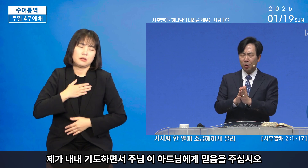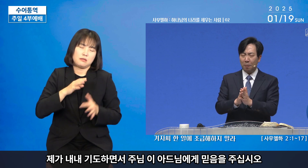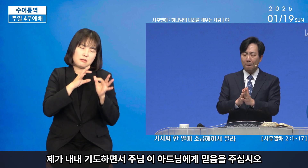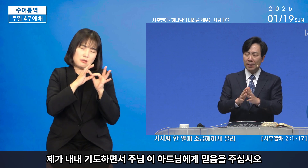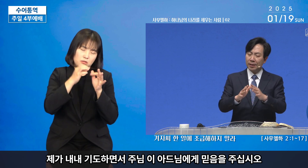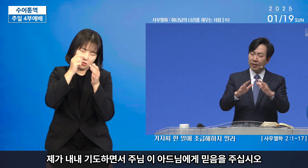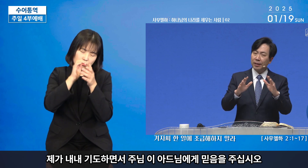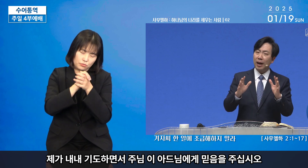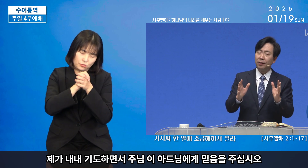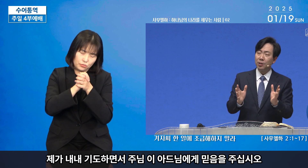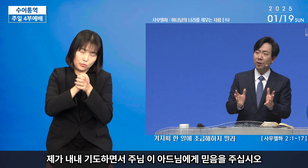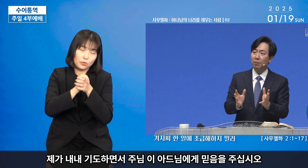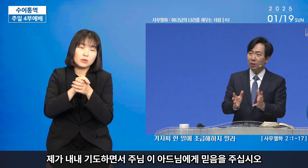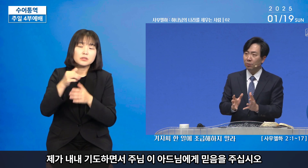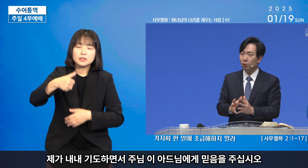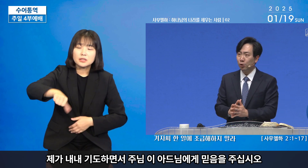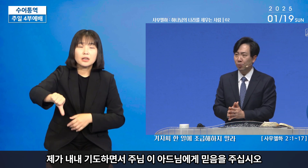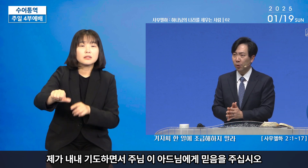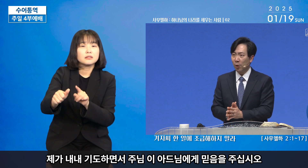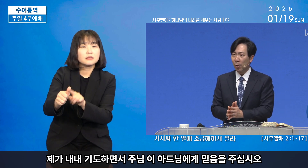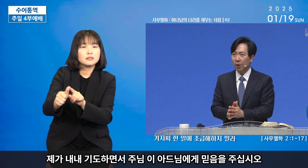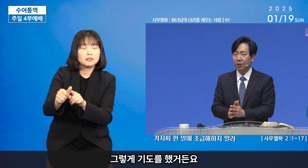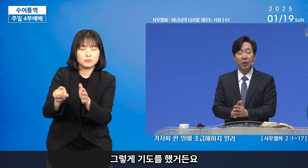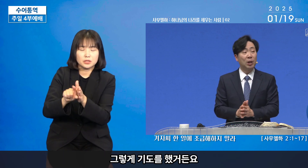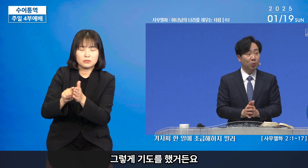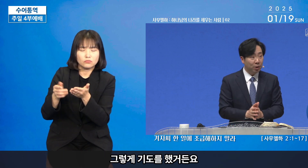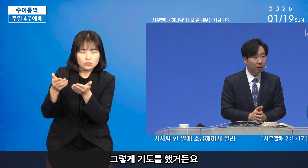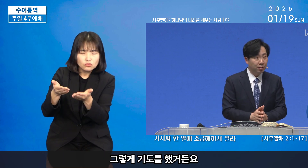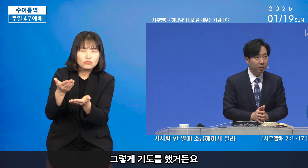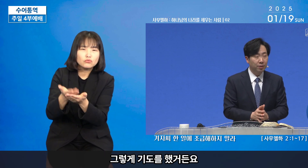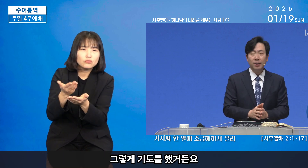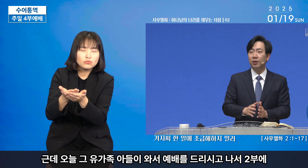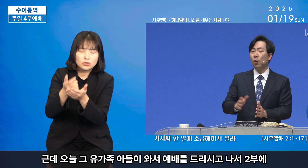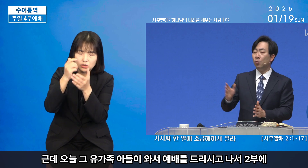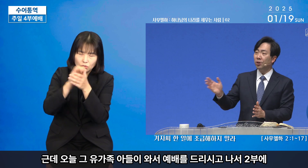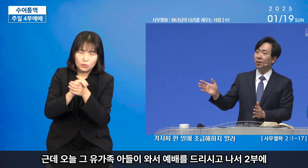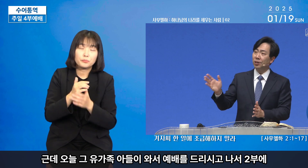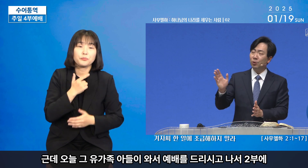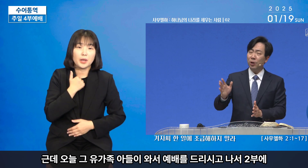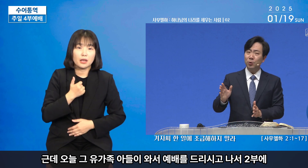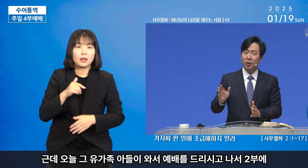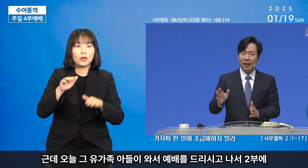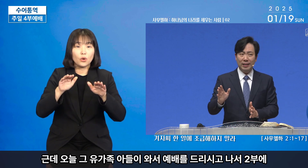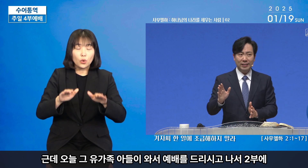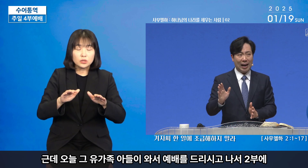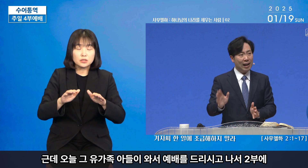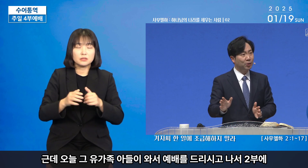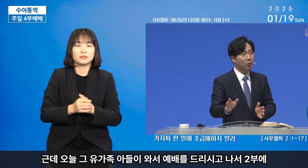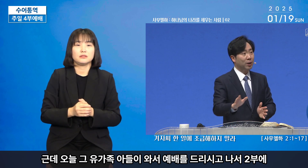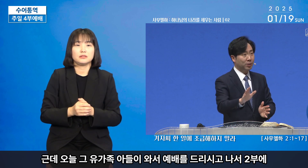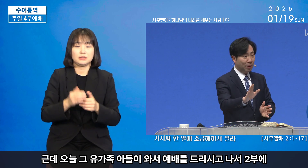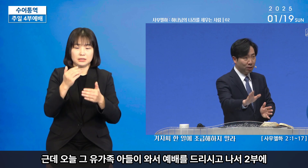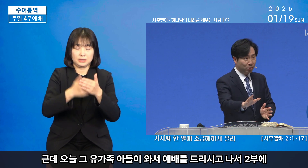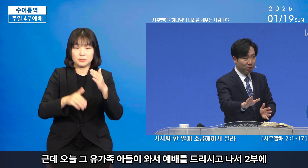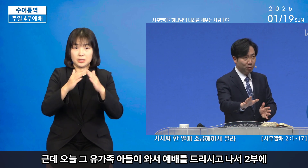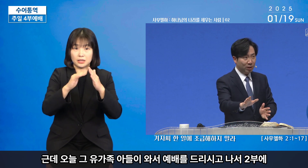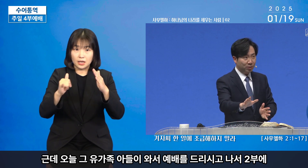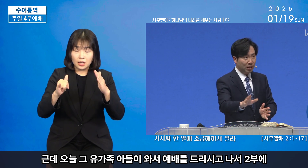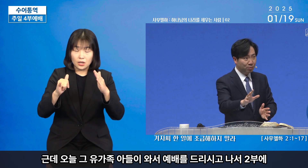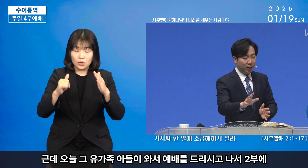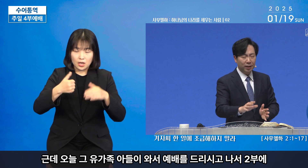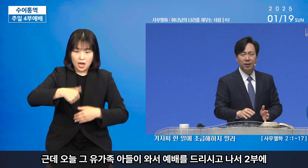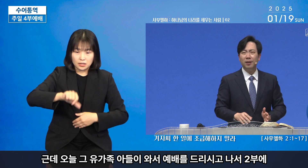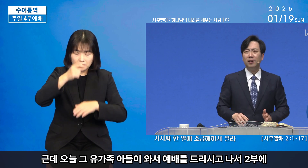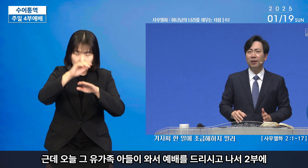기도하면서 주님, 이 아드님에게 믿음을 주십시오, 그렇게 기도를 했거든요. 근데 오늘 그 유가족 아들이 와서 예배를 드리시고